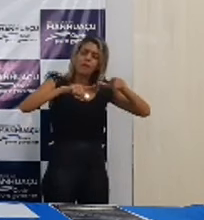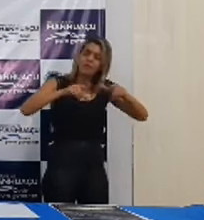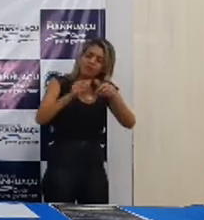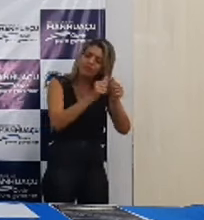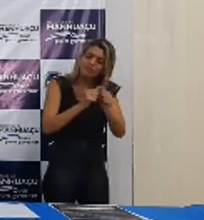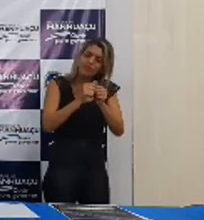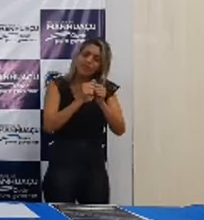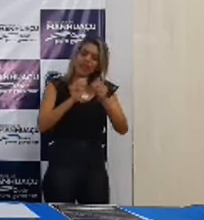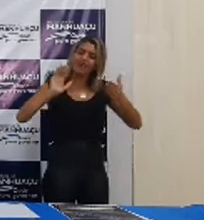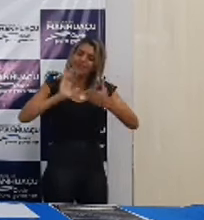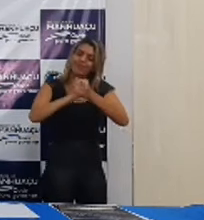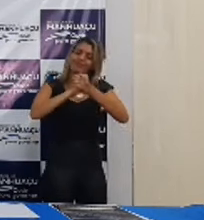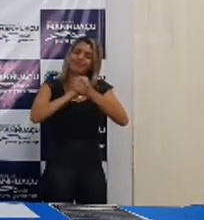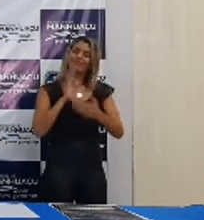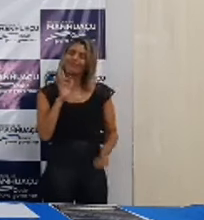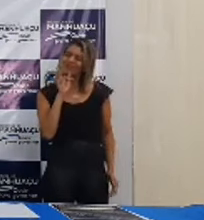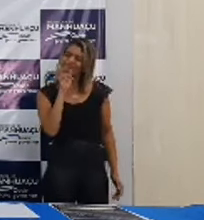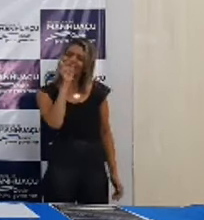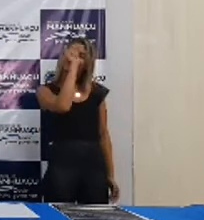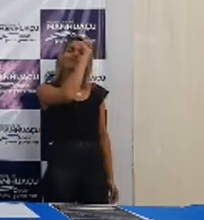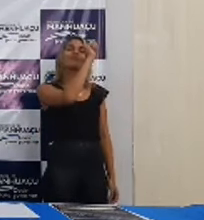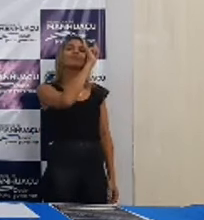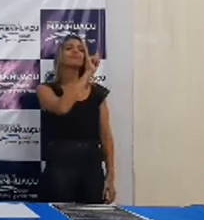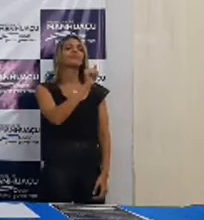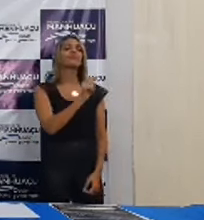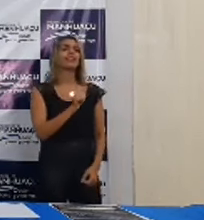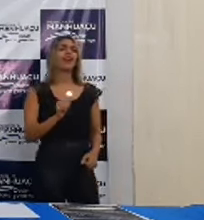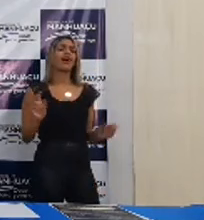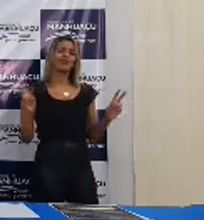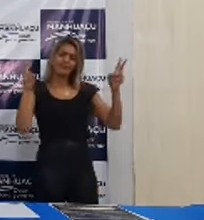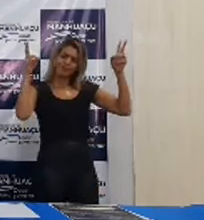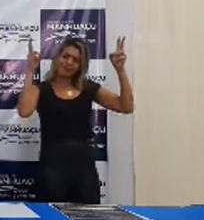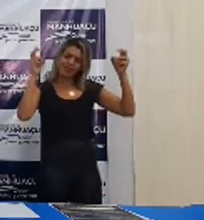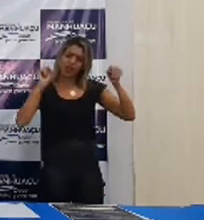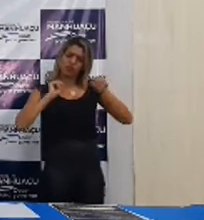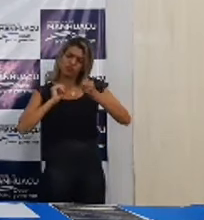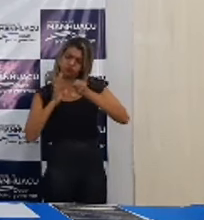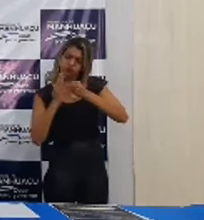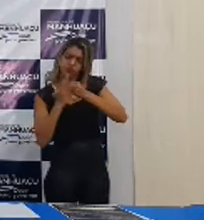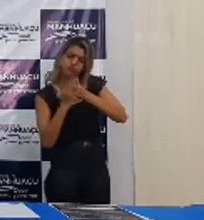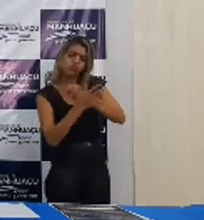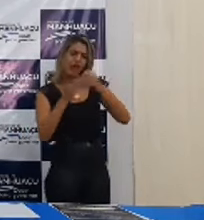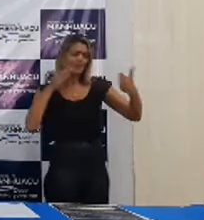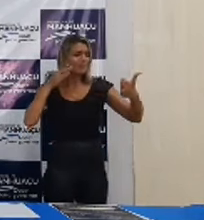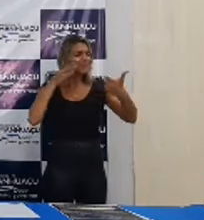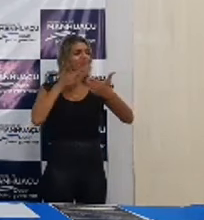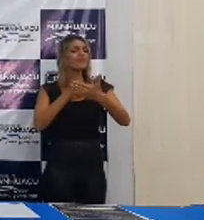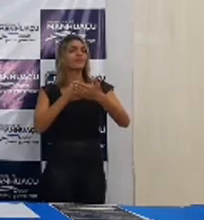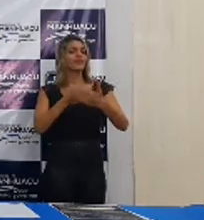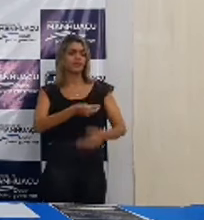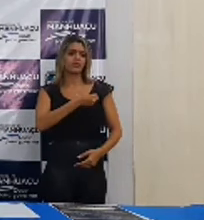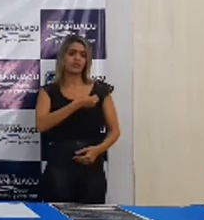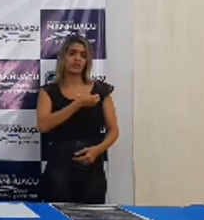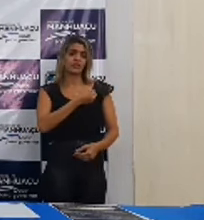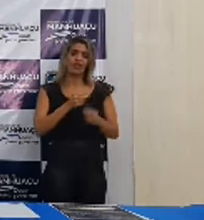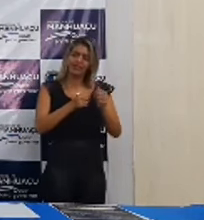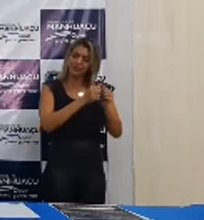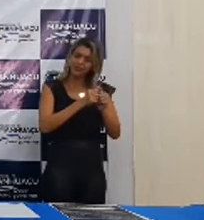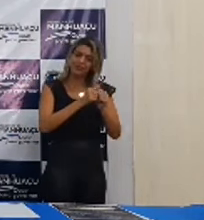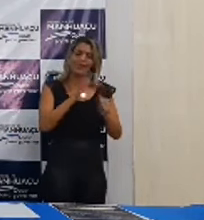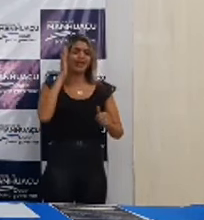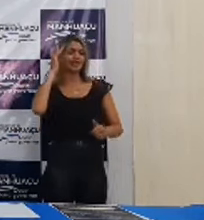unir forças. E unir forças em que o coronavírus vai estar aí, a gente convive com ele, vai saber que ele